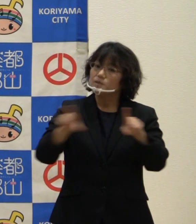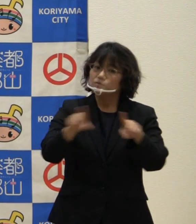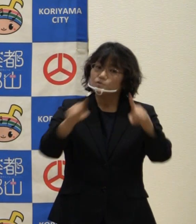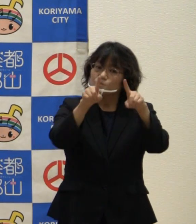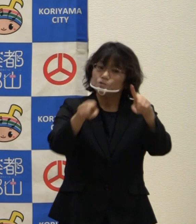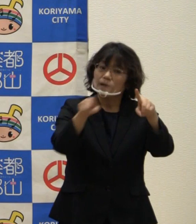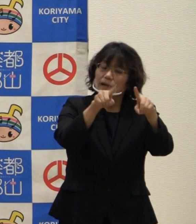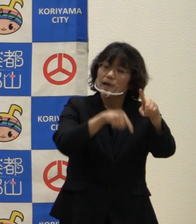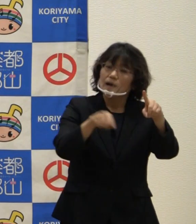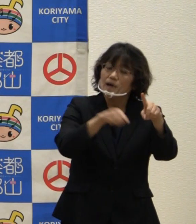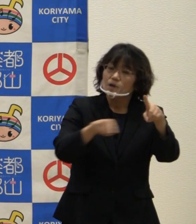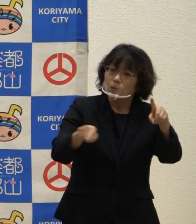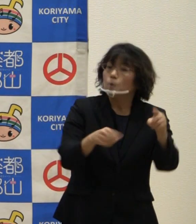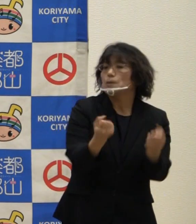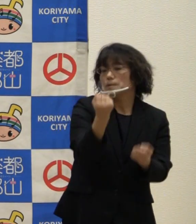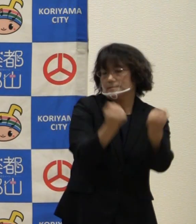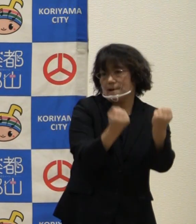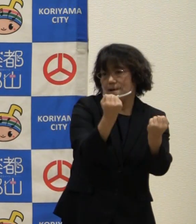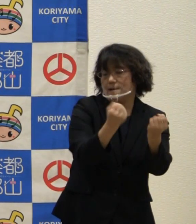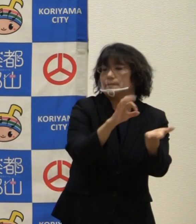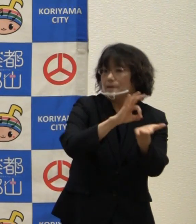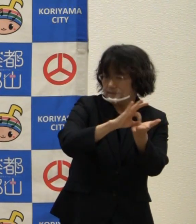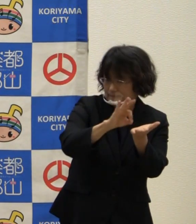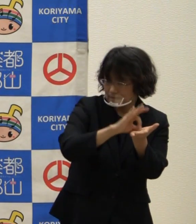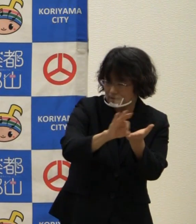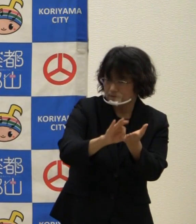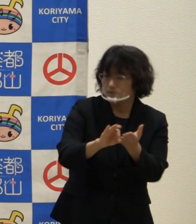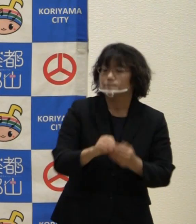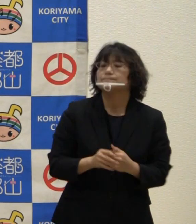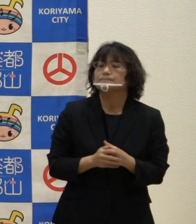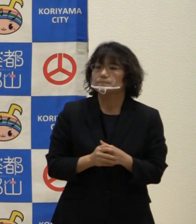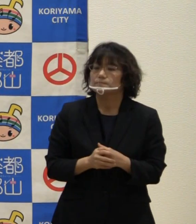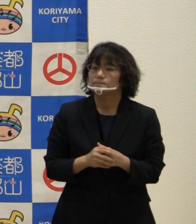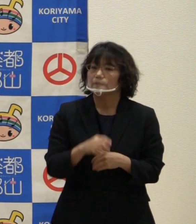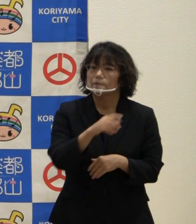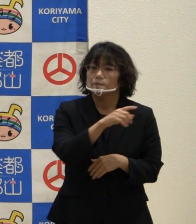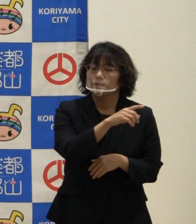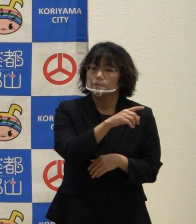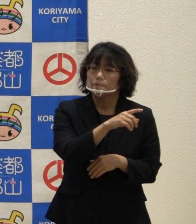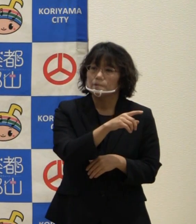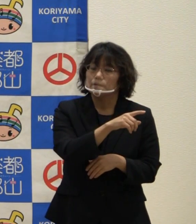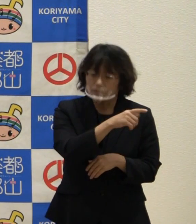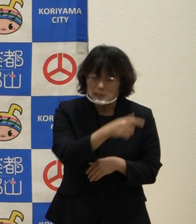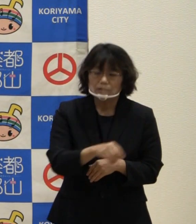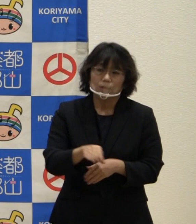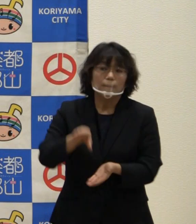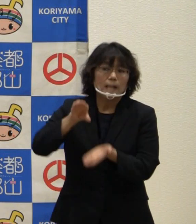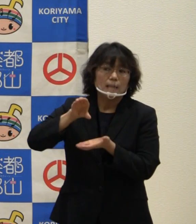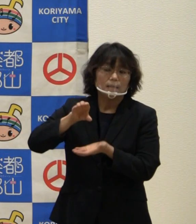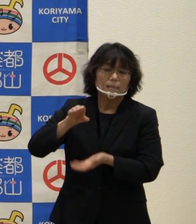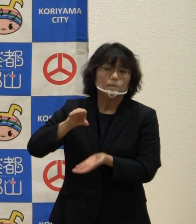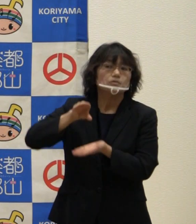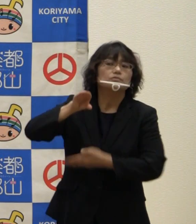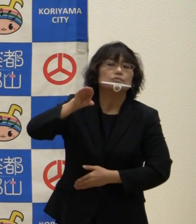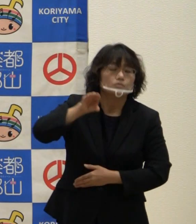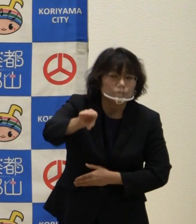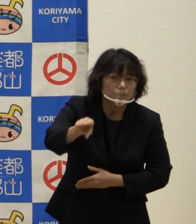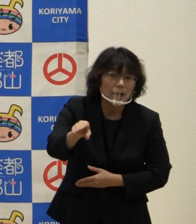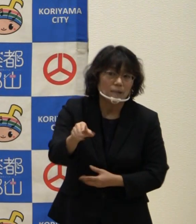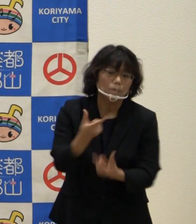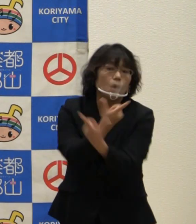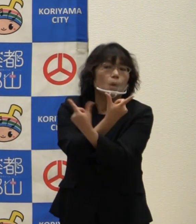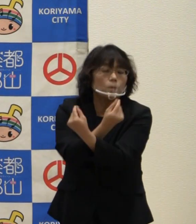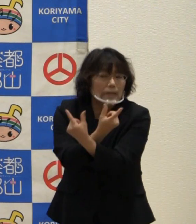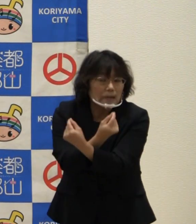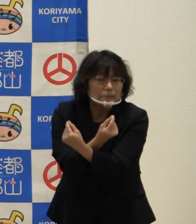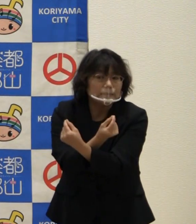、土日を一般の方にも利用してもらうという、そういう意味でのカーシェアリングということを想定してございまして、まあ、雇用者